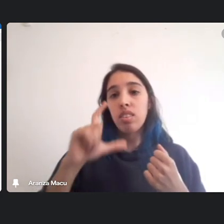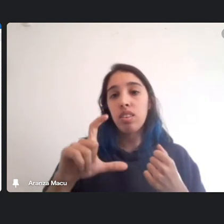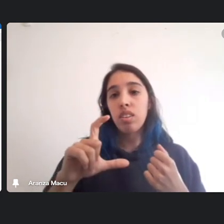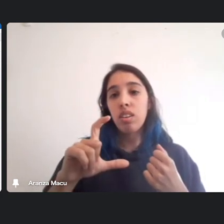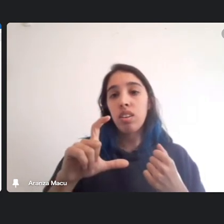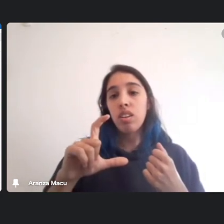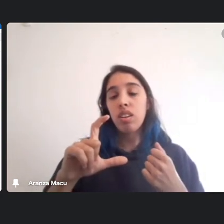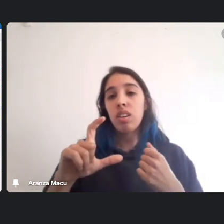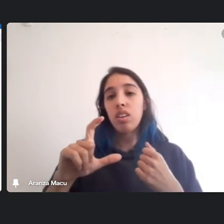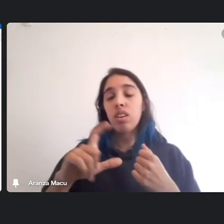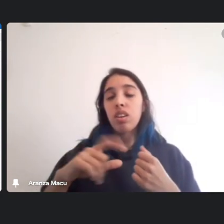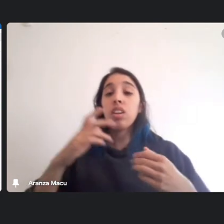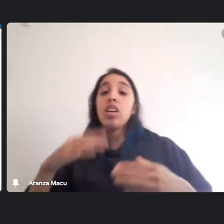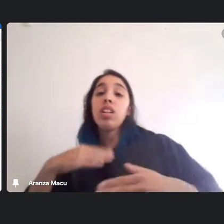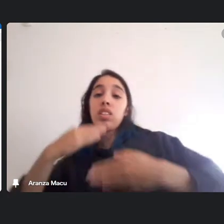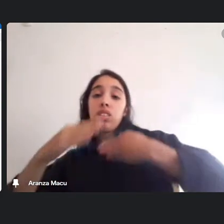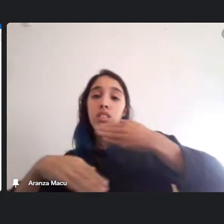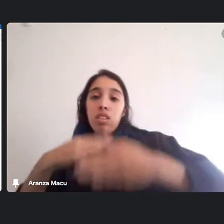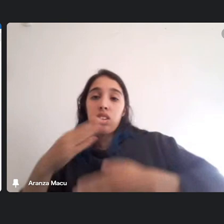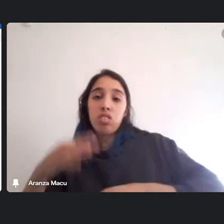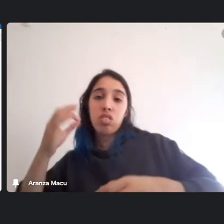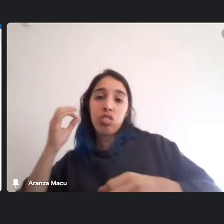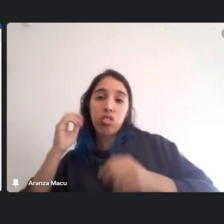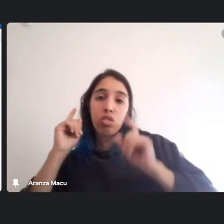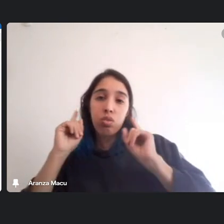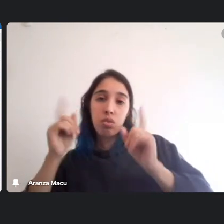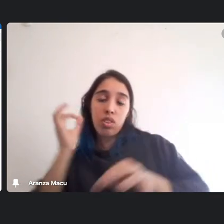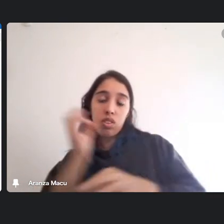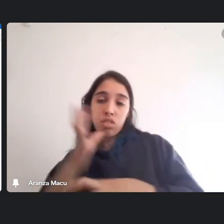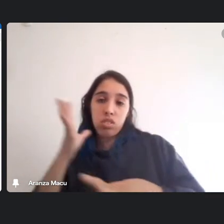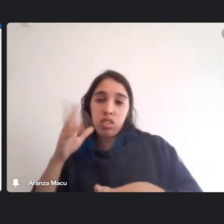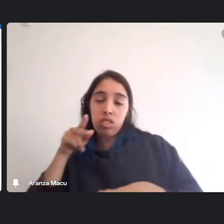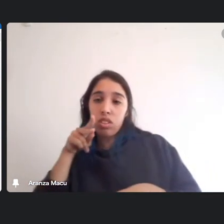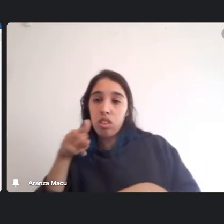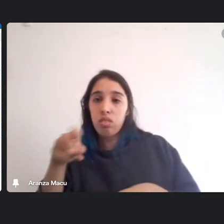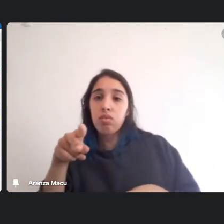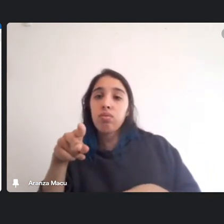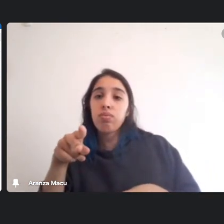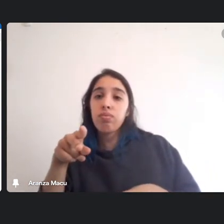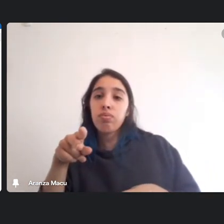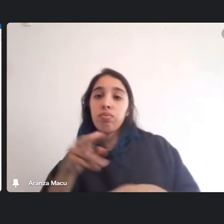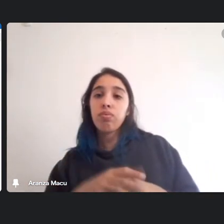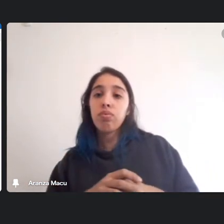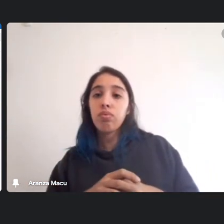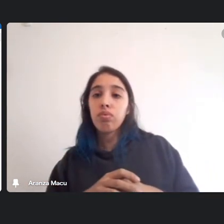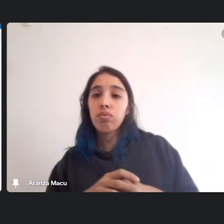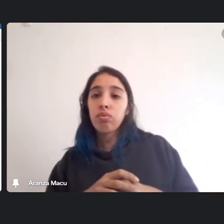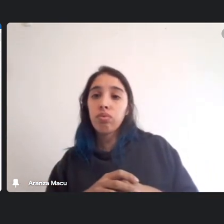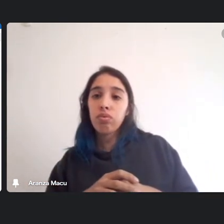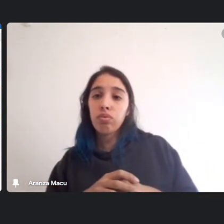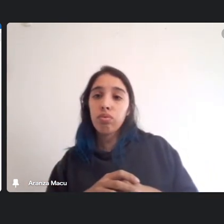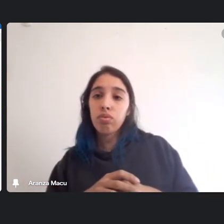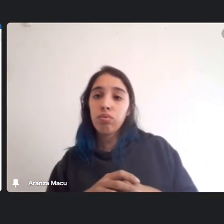profesional docente. Bien, dos puntos. Sí, ese es el otro.